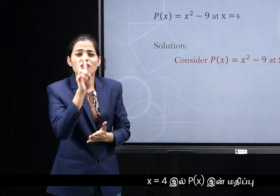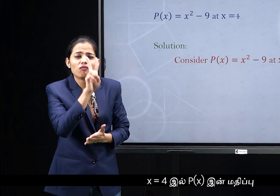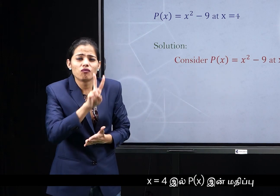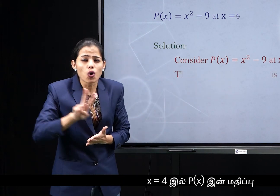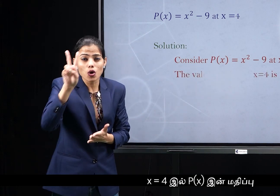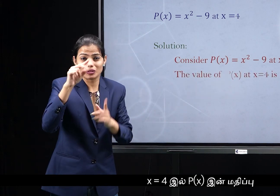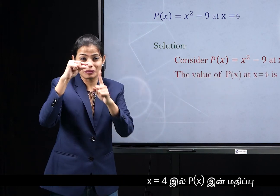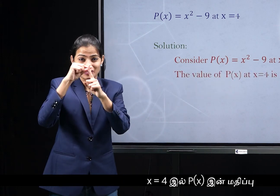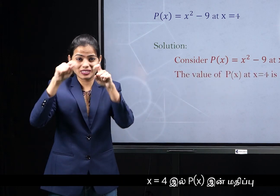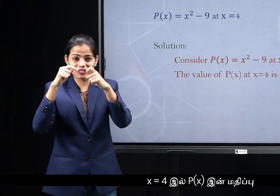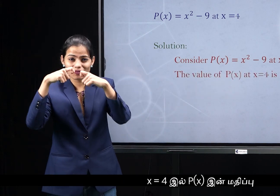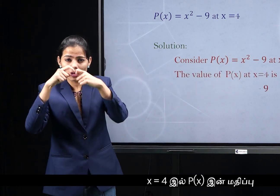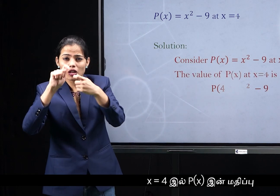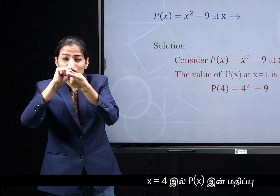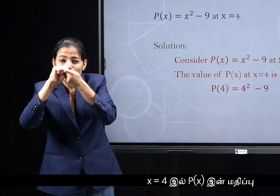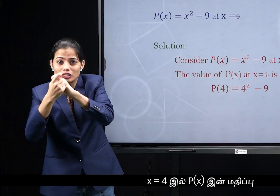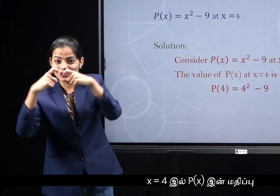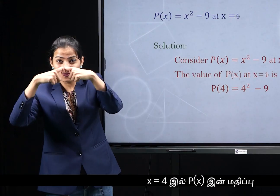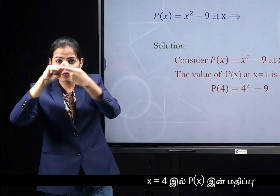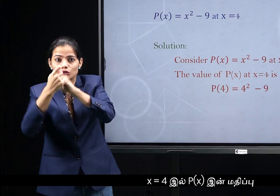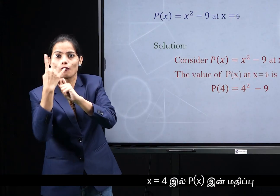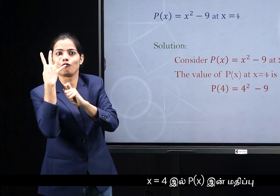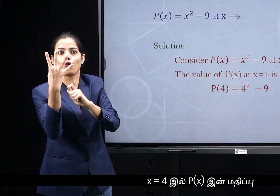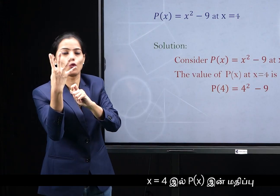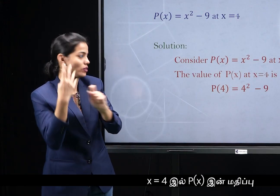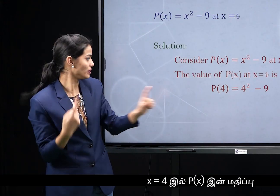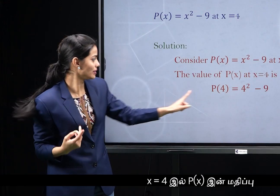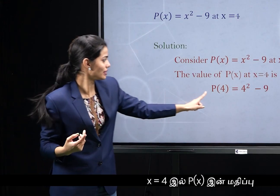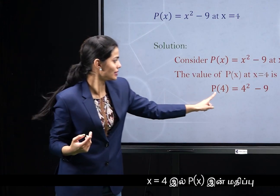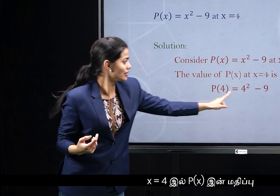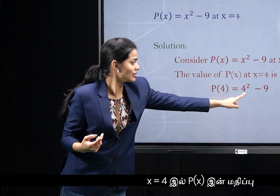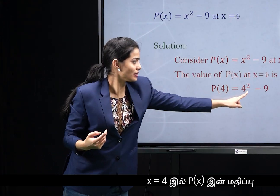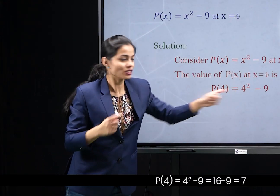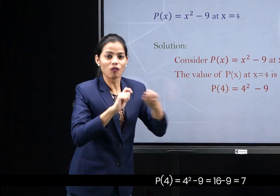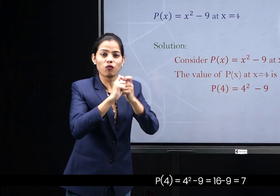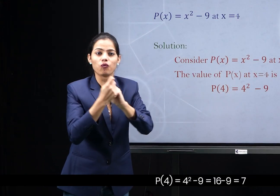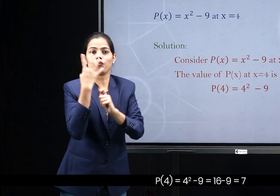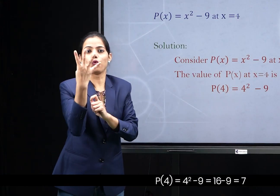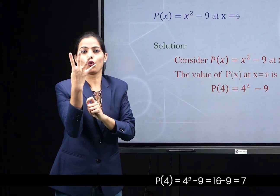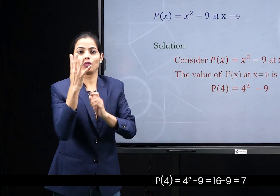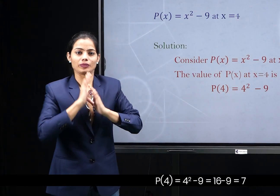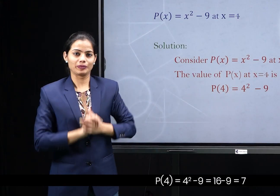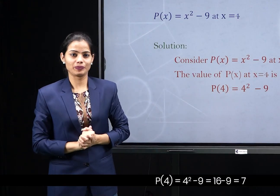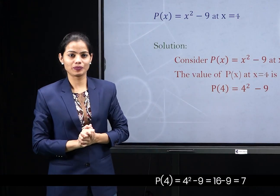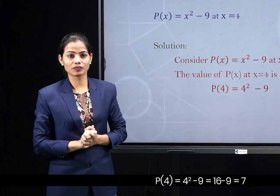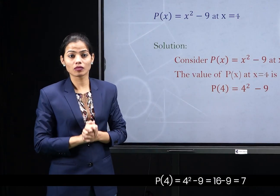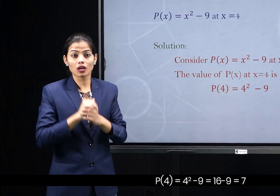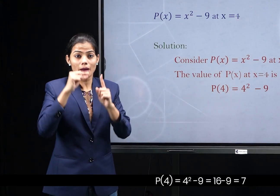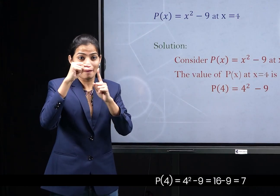எக்ஸ் சமன் 4 இல் பி எக்ஸ் இன் மதிப்பு பி 4 சமன் 42